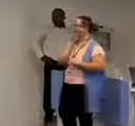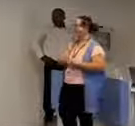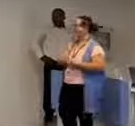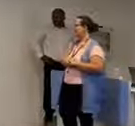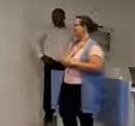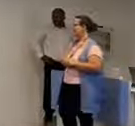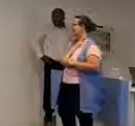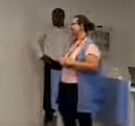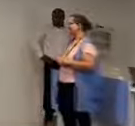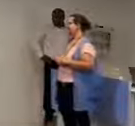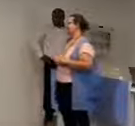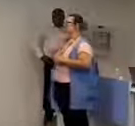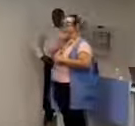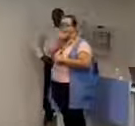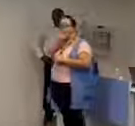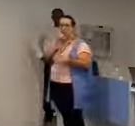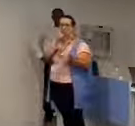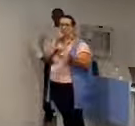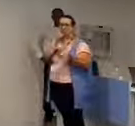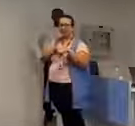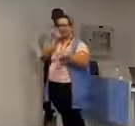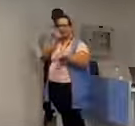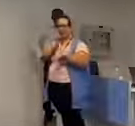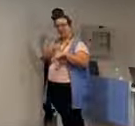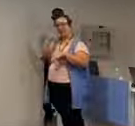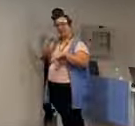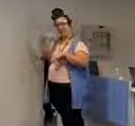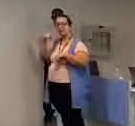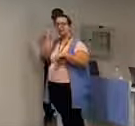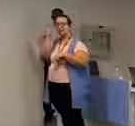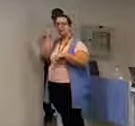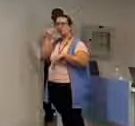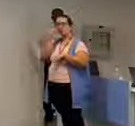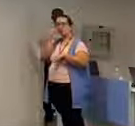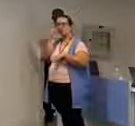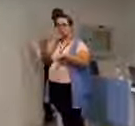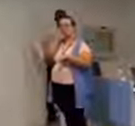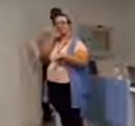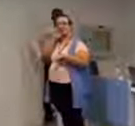tempo está, felizmente, esgotado. Numa outra oportunidade, eu